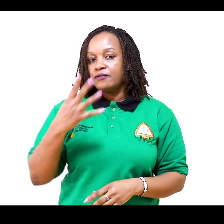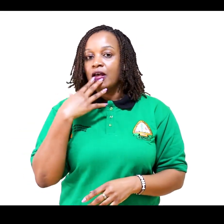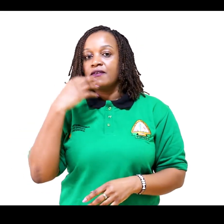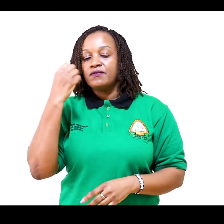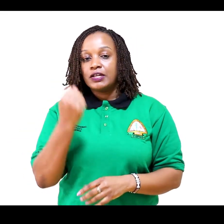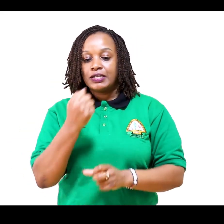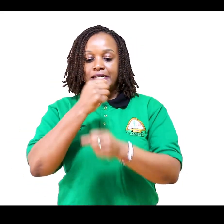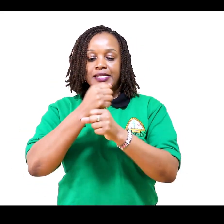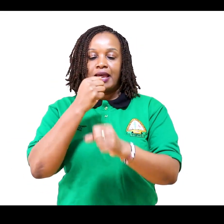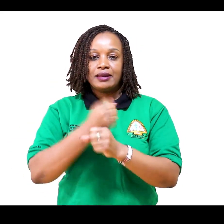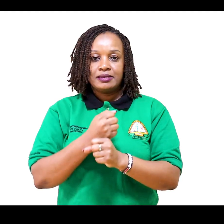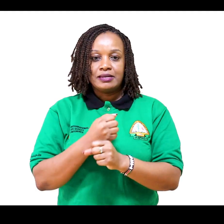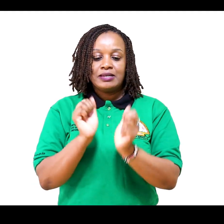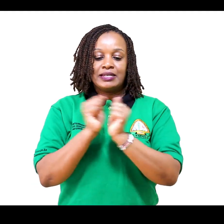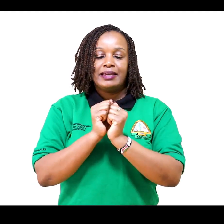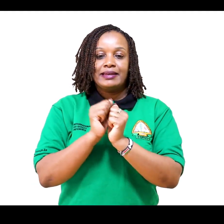21,500 na inafanywa kwa siku 10.